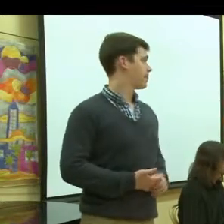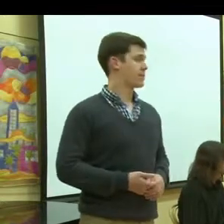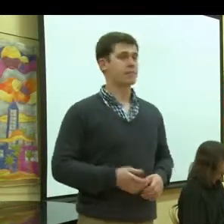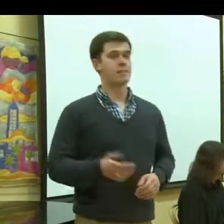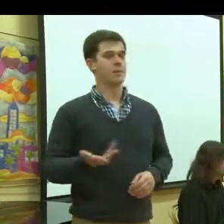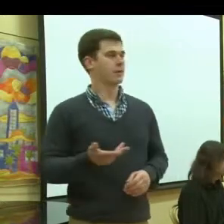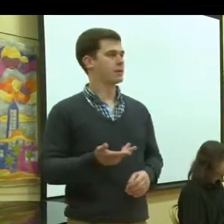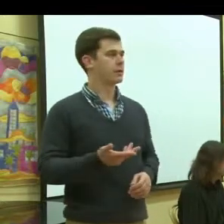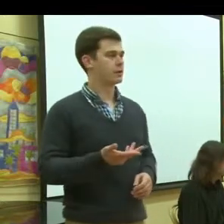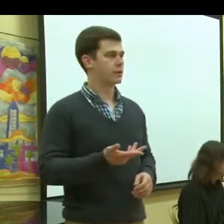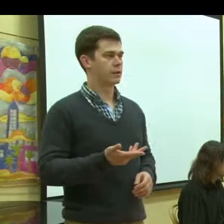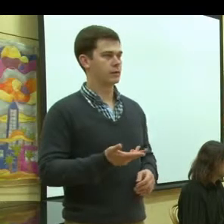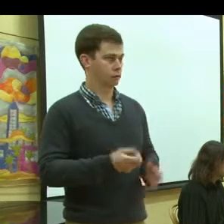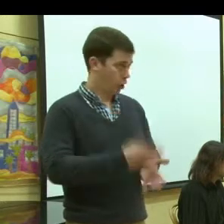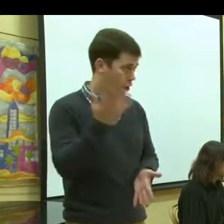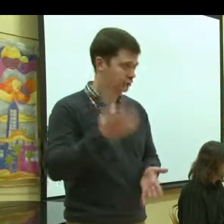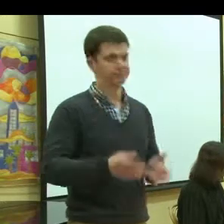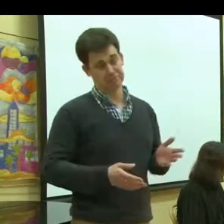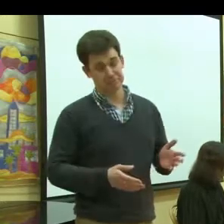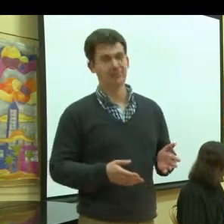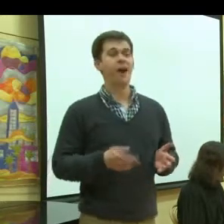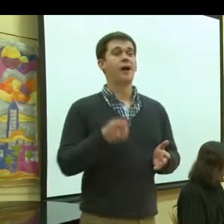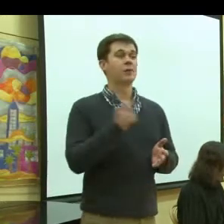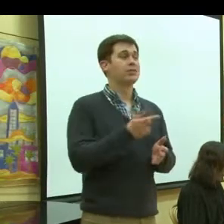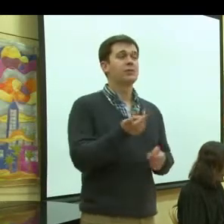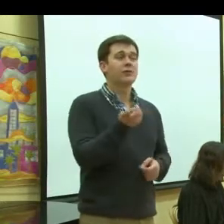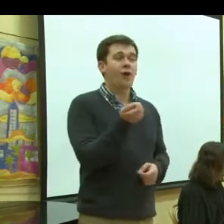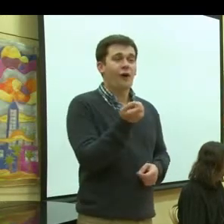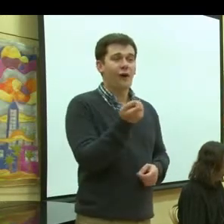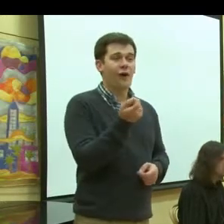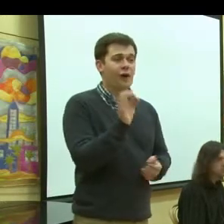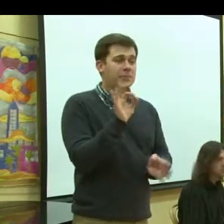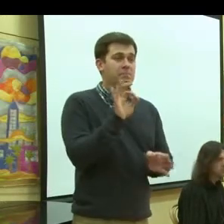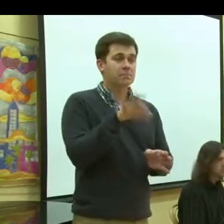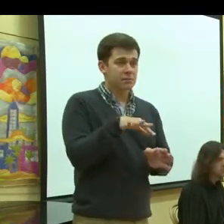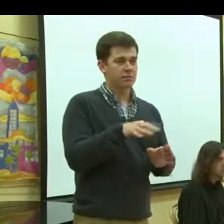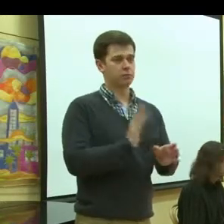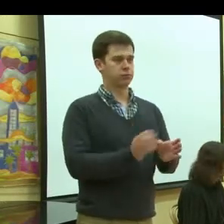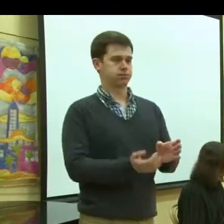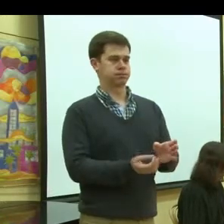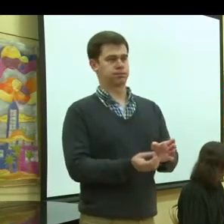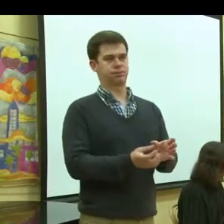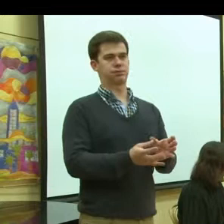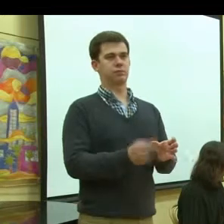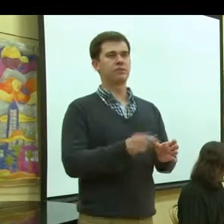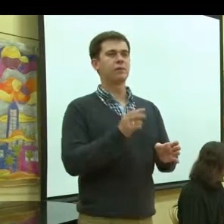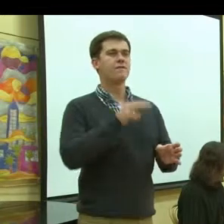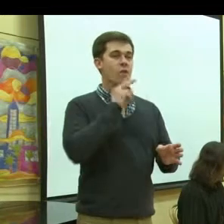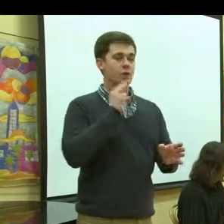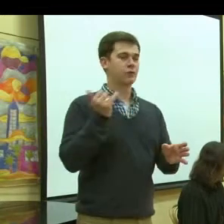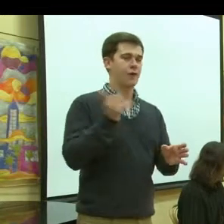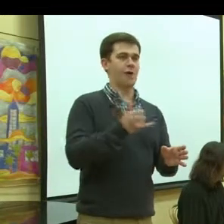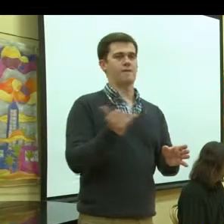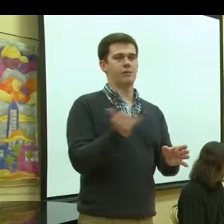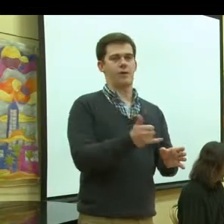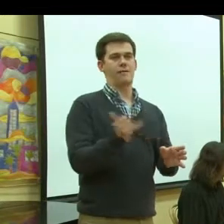złotych. I to naprawdę nam długo starcza, bo to jak troszeczkę wsypujemy do tej tak. I tam się dolewa właśnie,